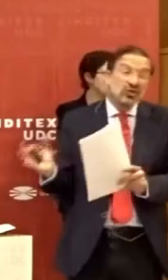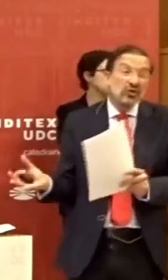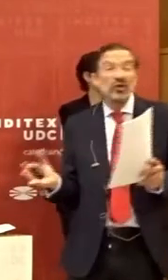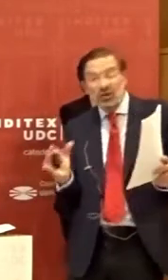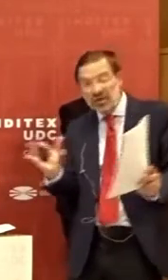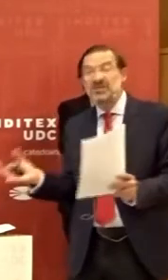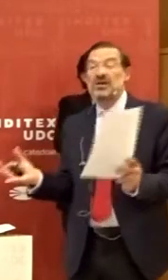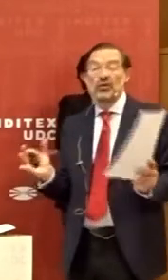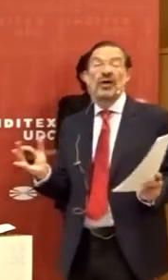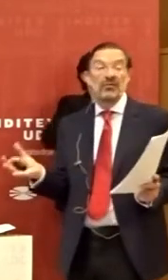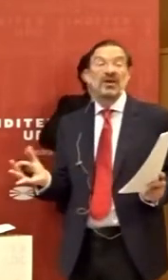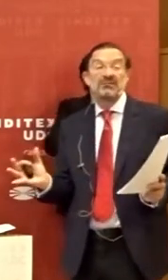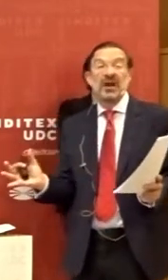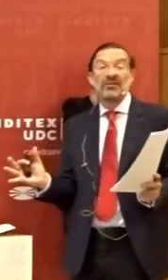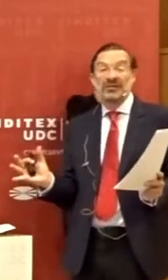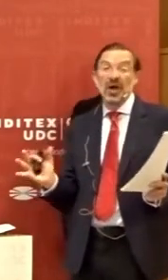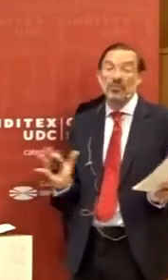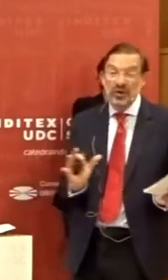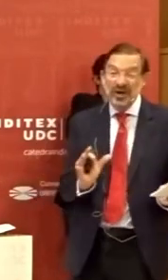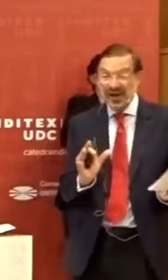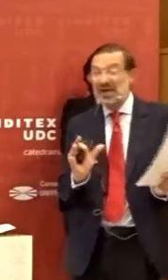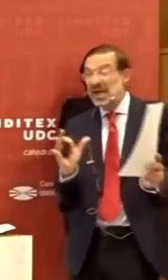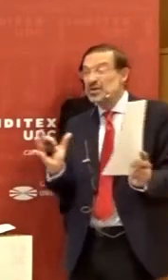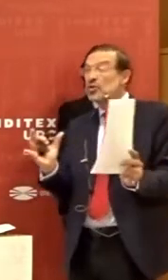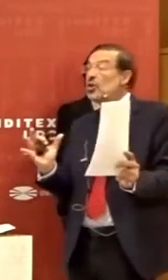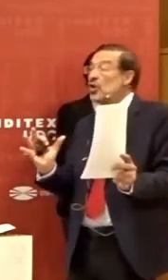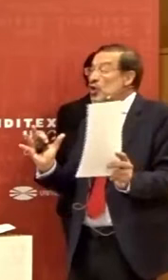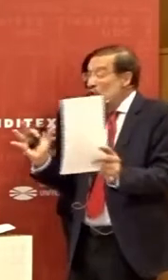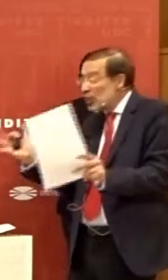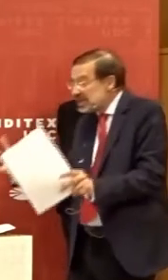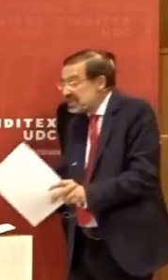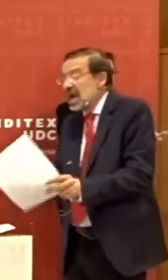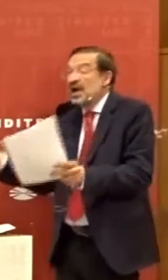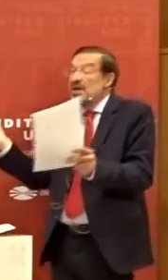eso yo creo que no es del todo acertado, porque en realidad eso